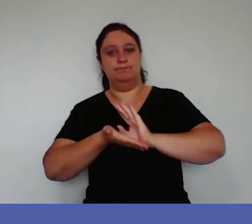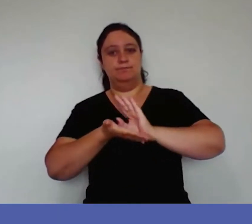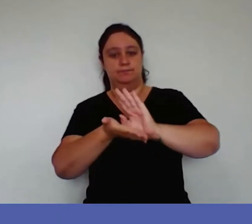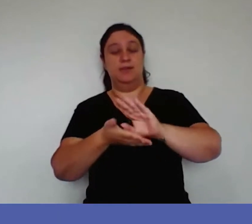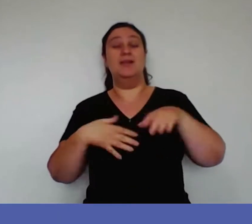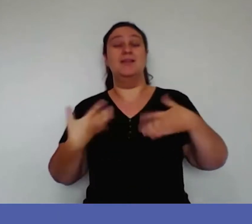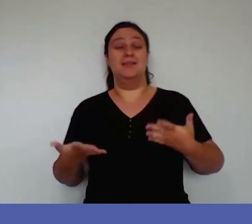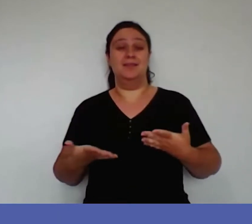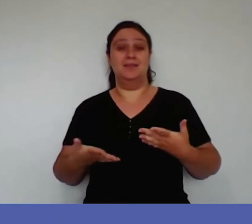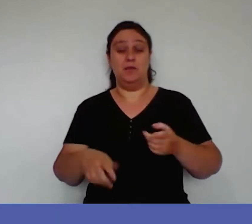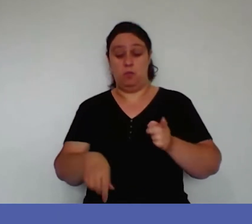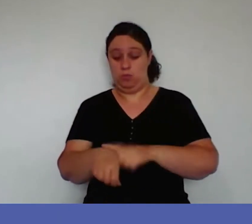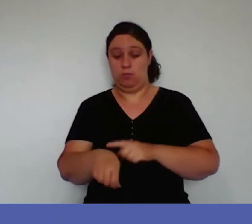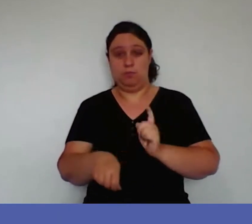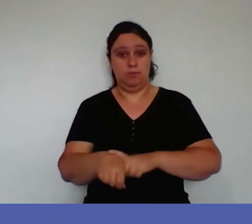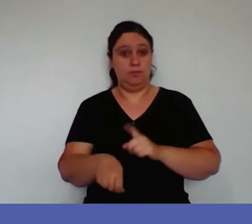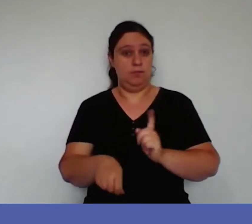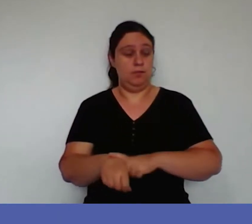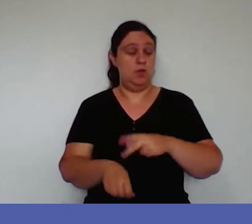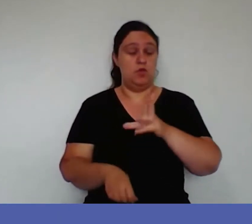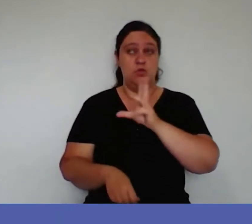simplesmente disparou.